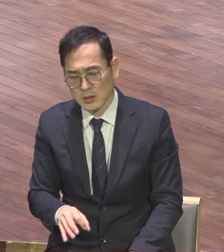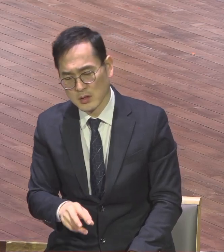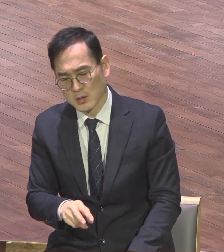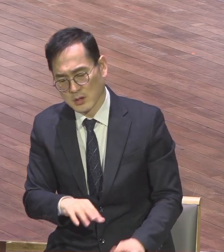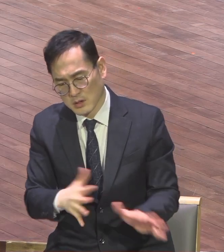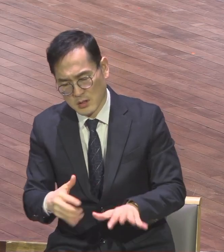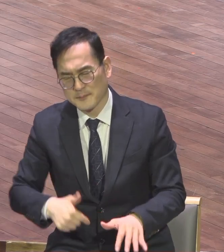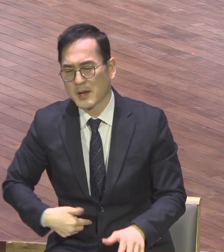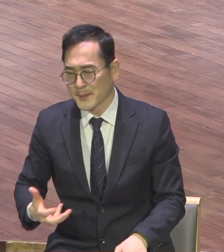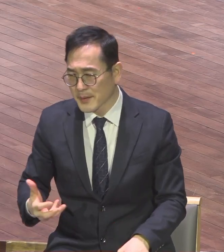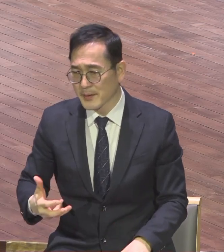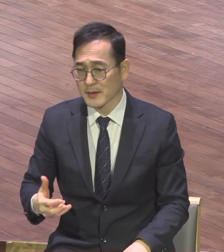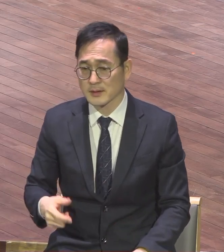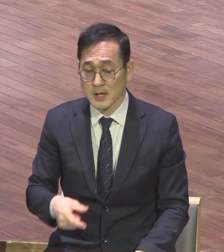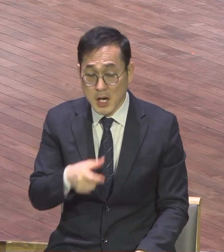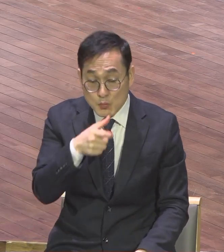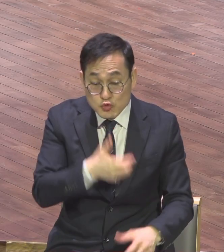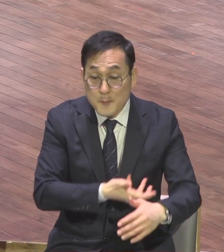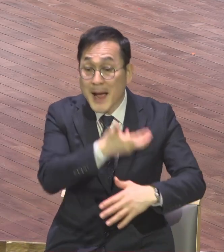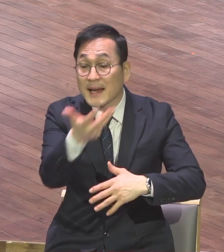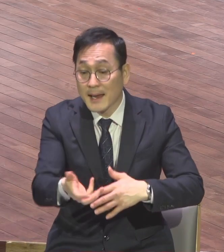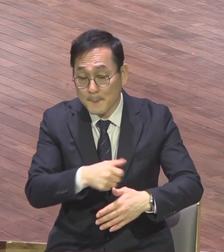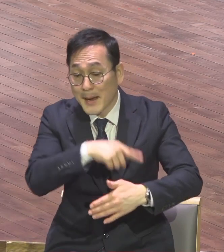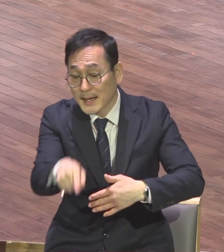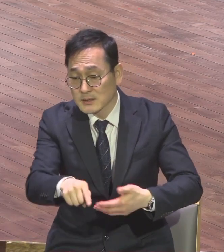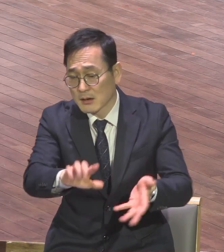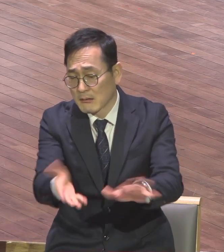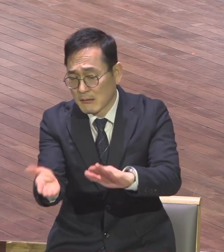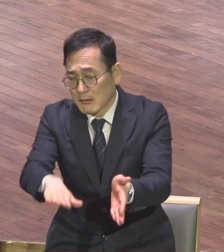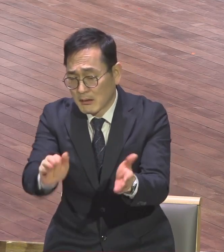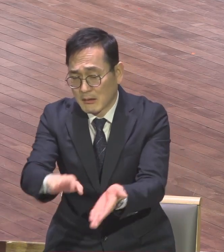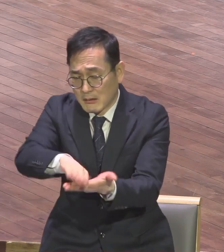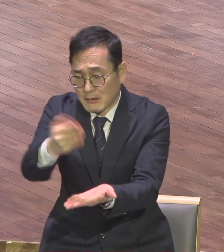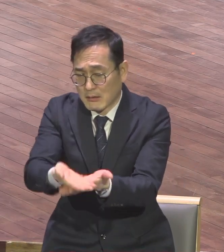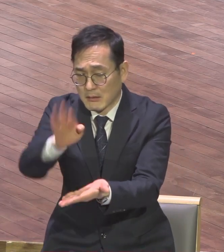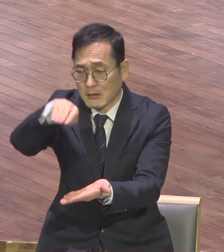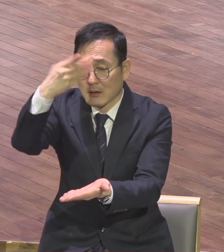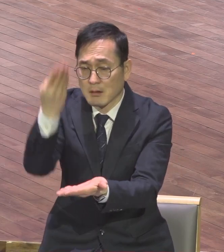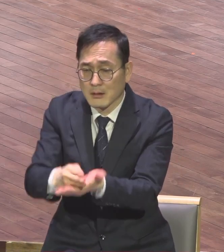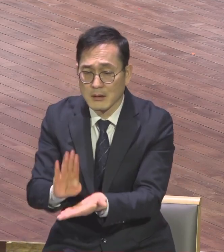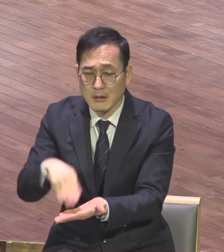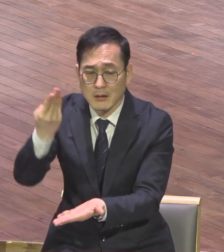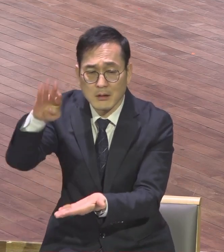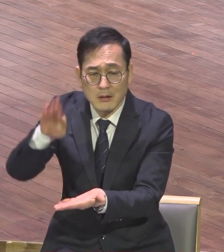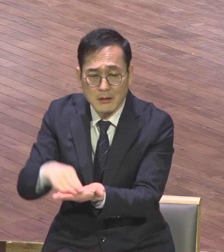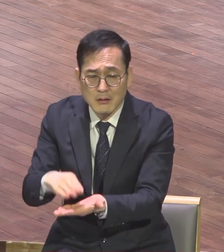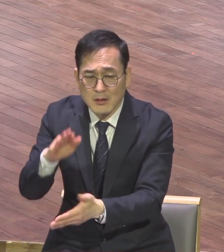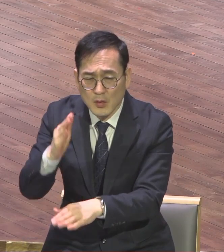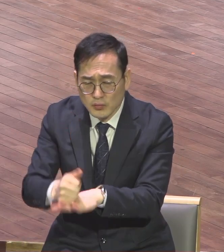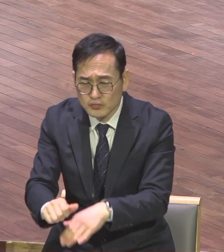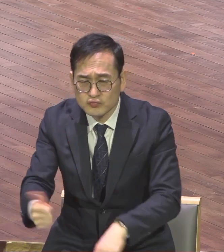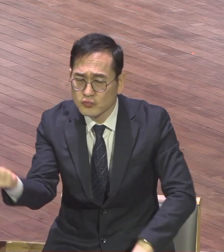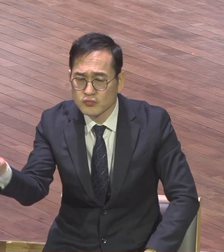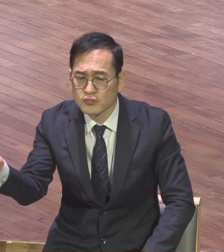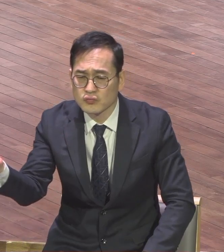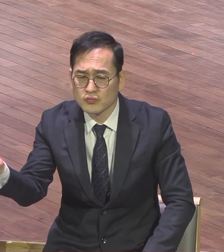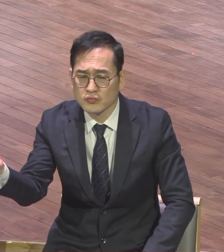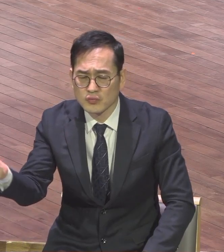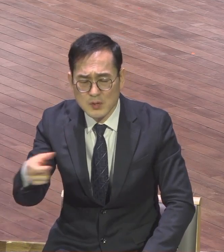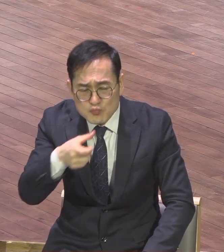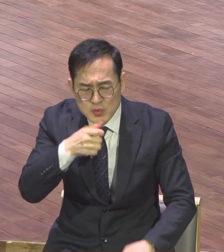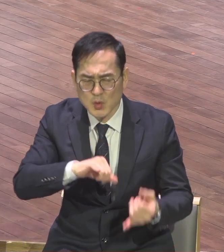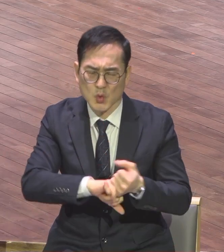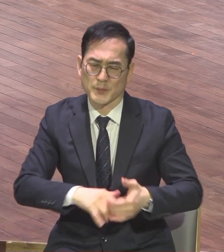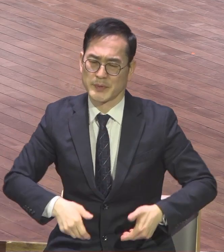그렇습니다. 어떤 좋은 조건과 좋은 장치도 물고기에게 물을 대신할 수는 없습니다. 그래서 물고기에게